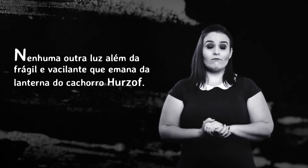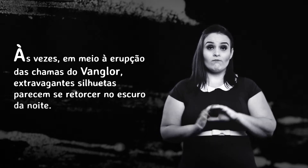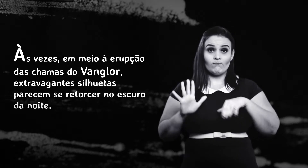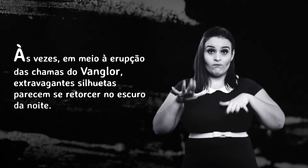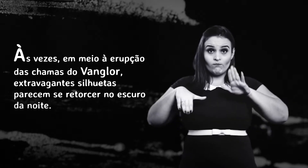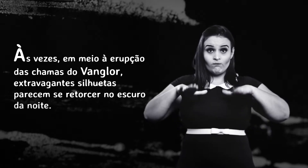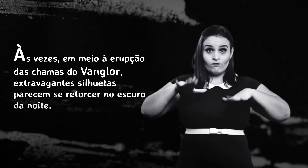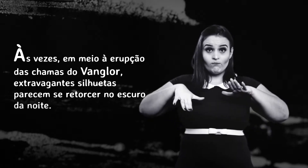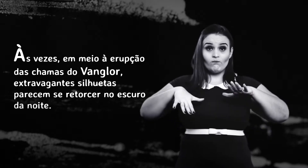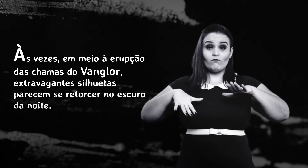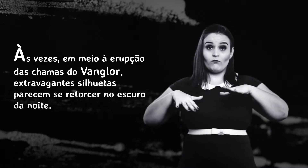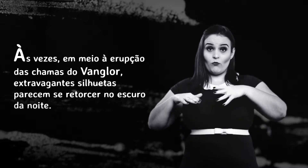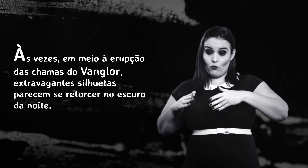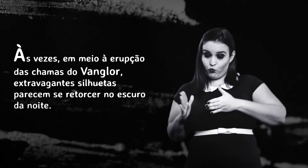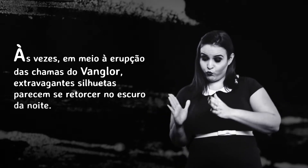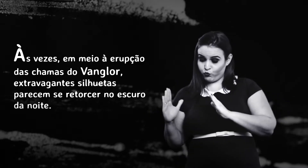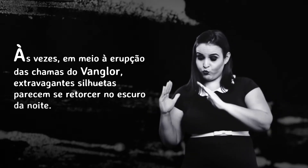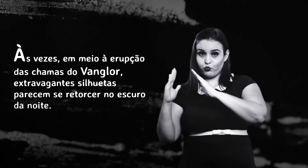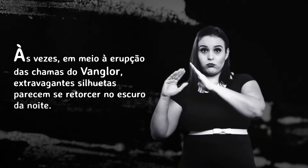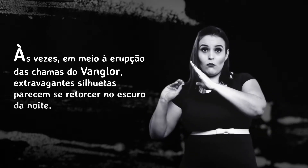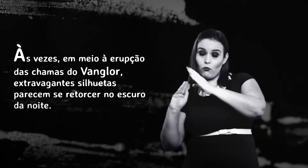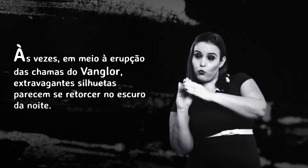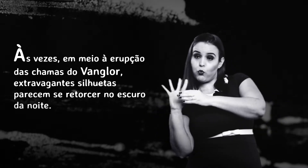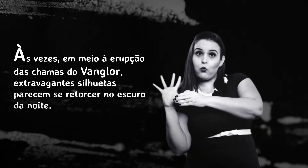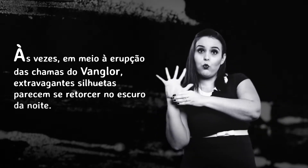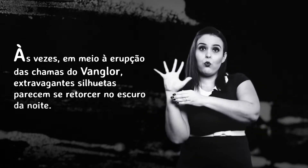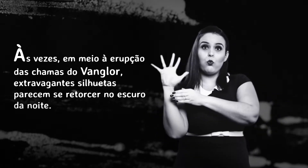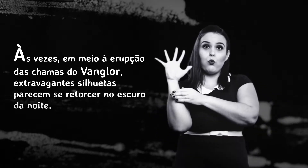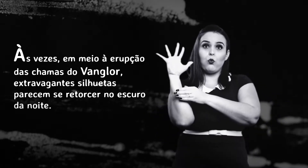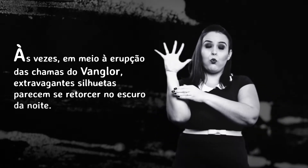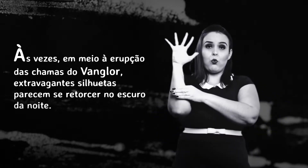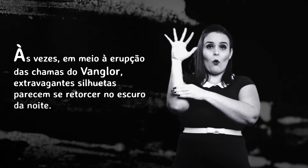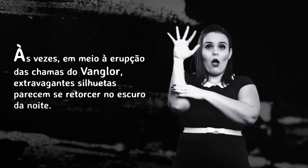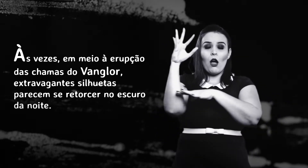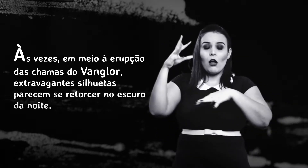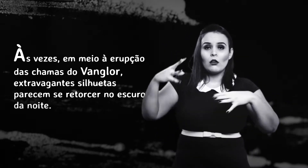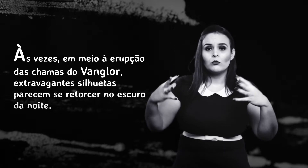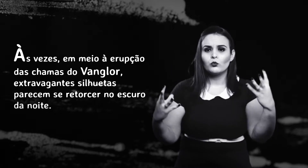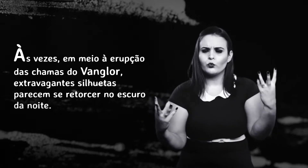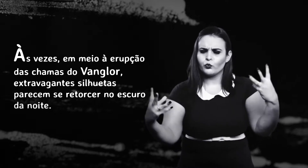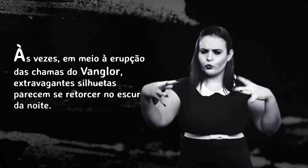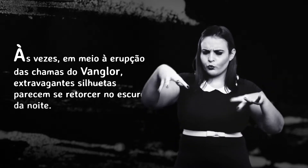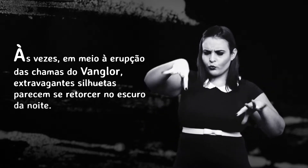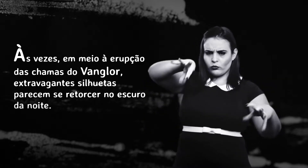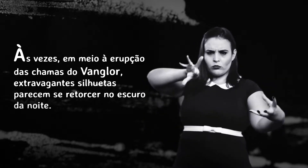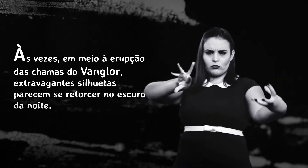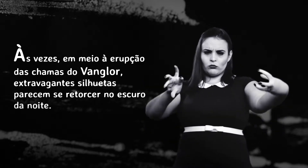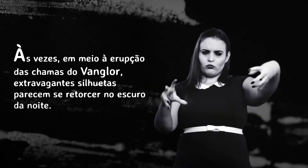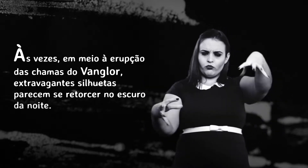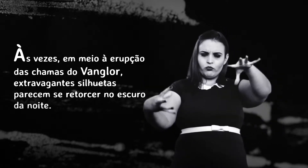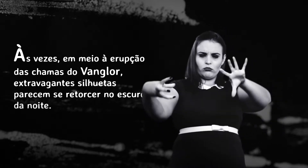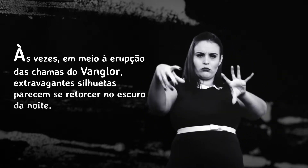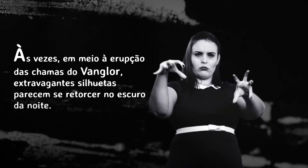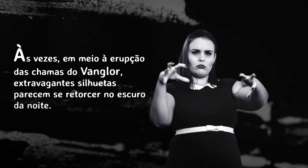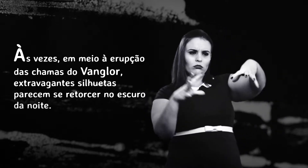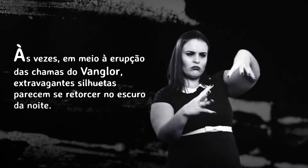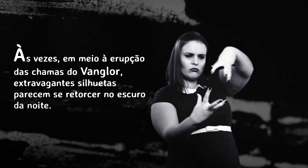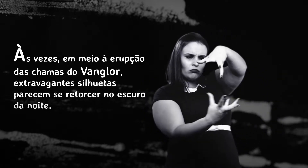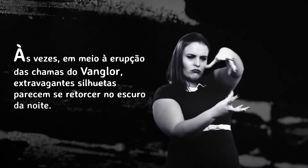Às vezes, em meio à erupção das chamas do Vanglor, extravagantes silhuetas parecem se retorcer no